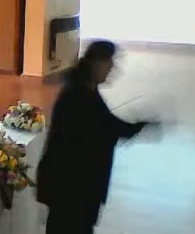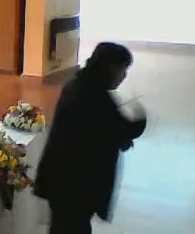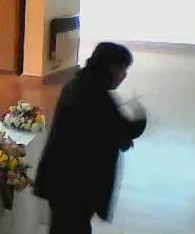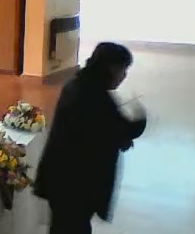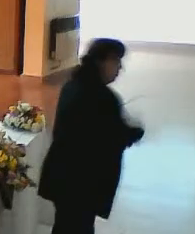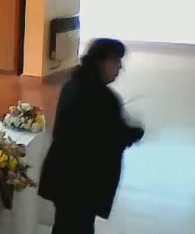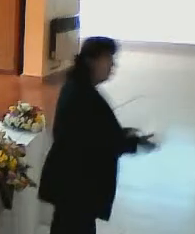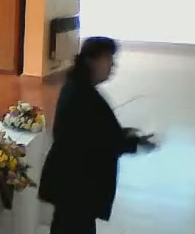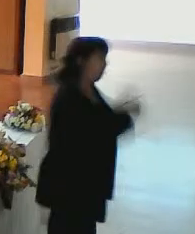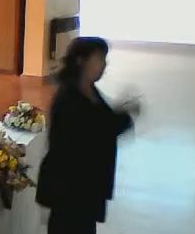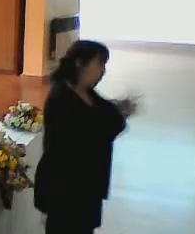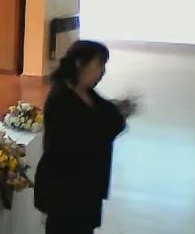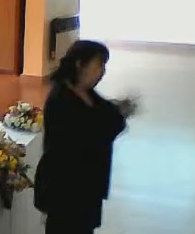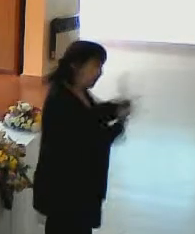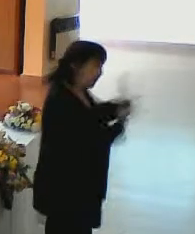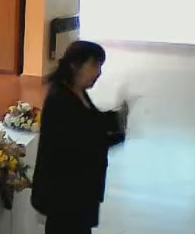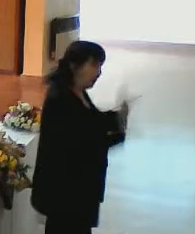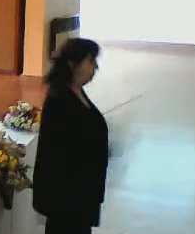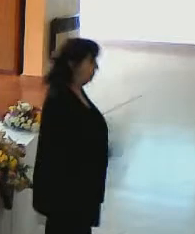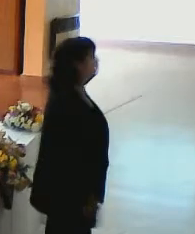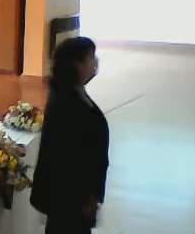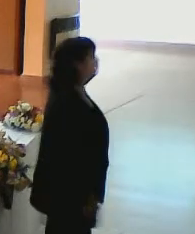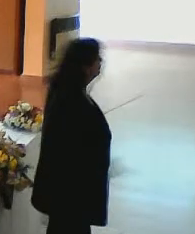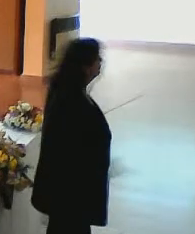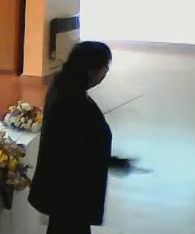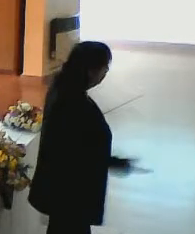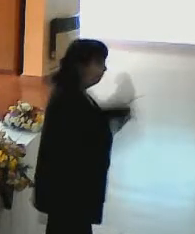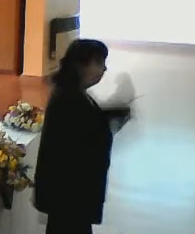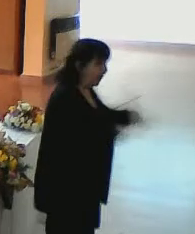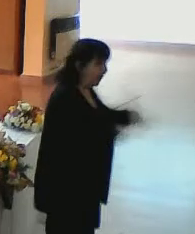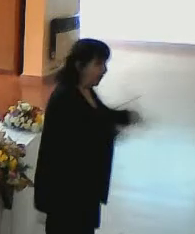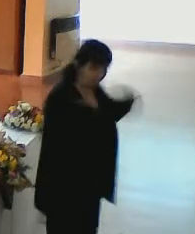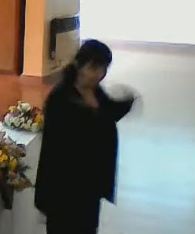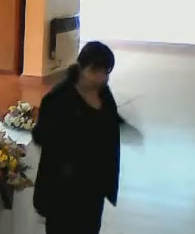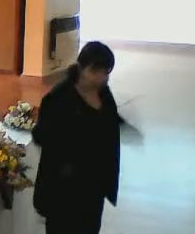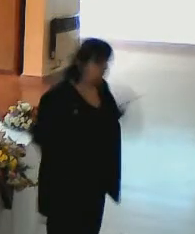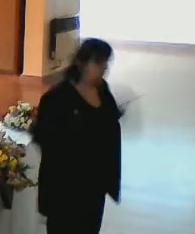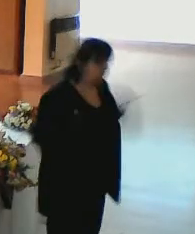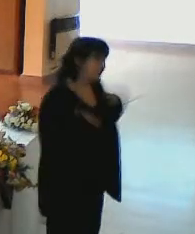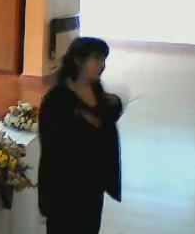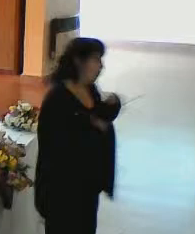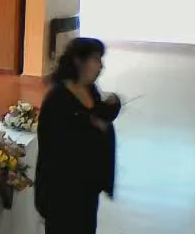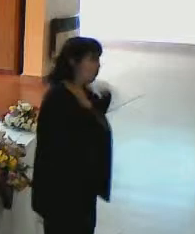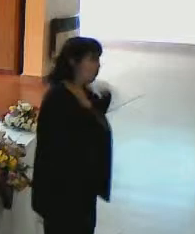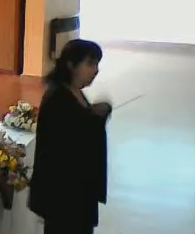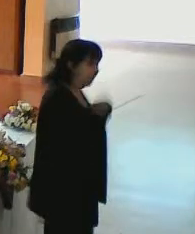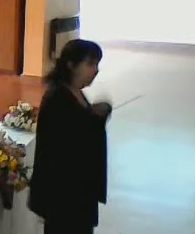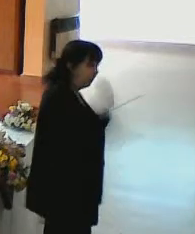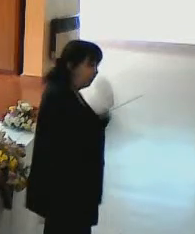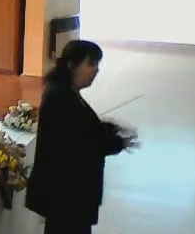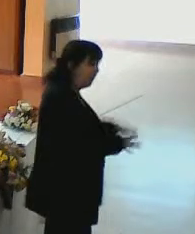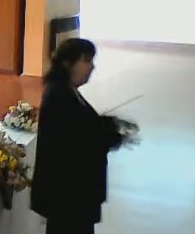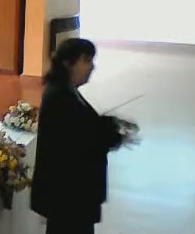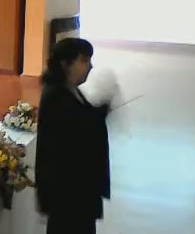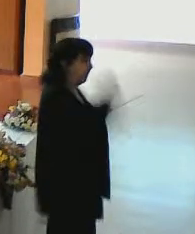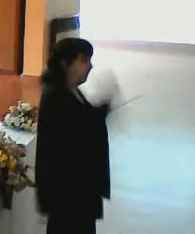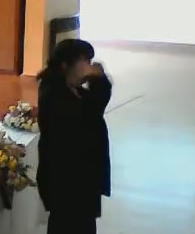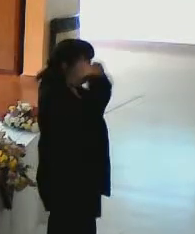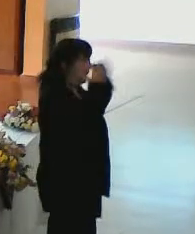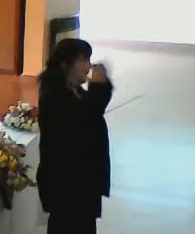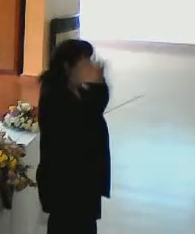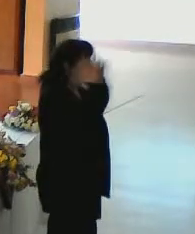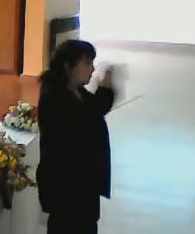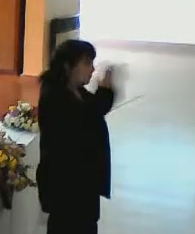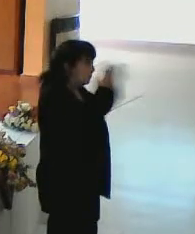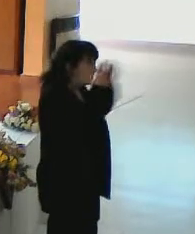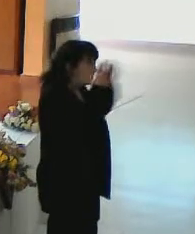de copiar, pierden cosas, evitan todo esto que tenga un esfuerzo mental sostenido,